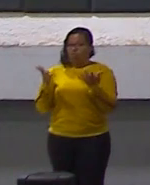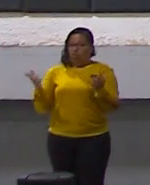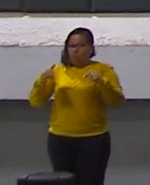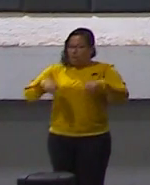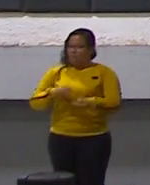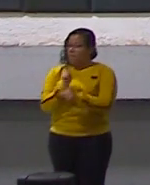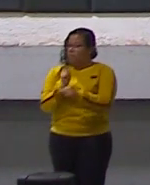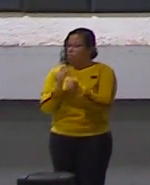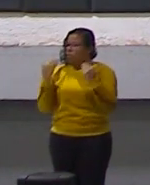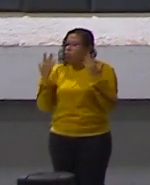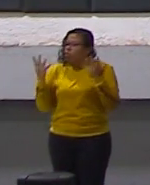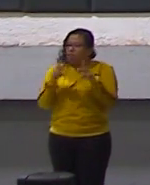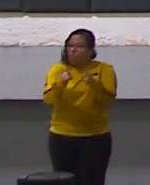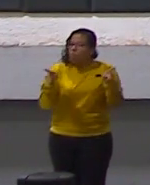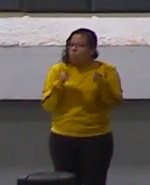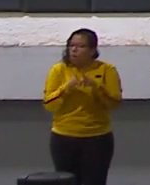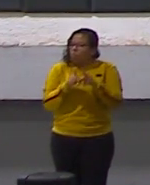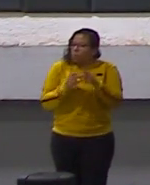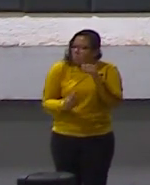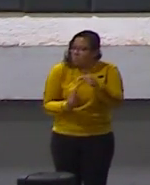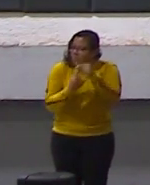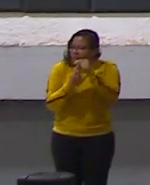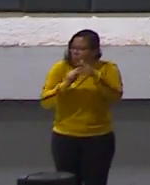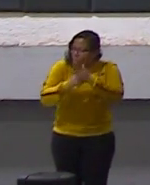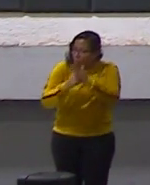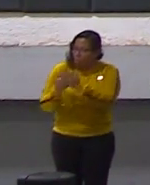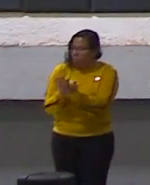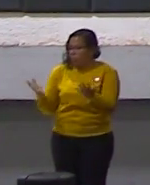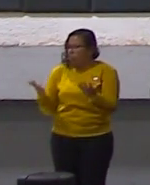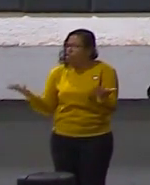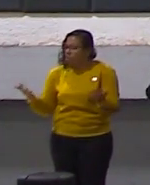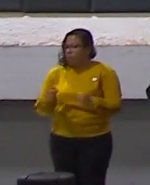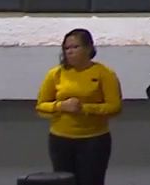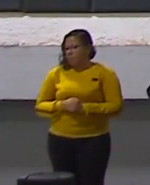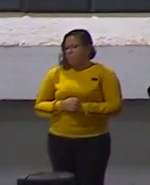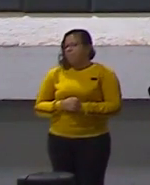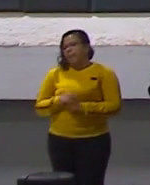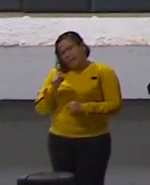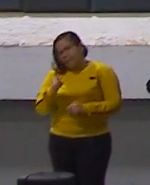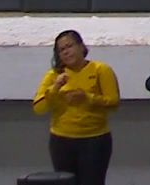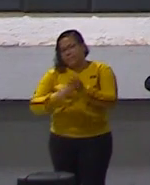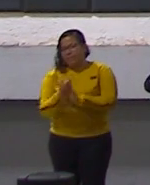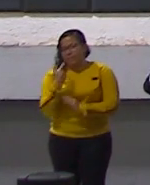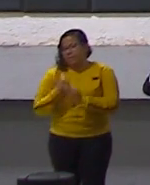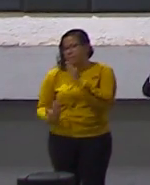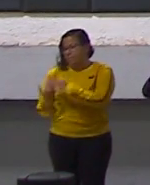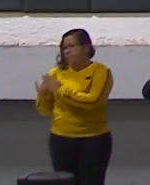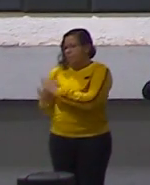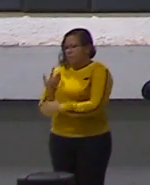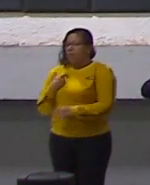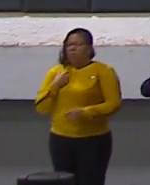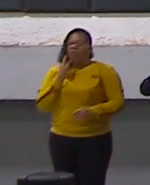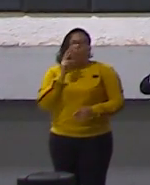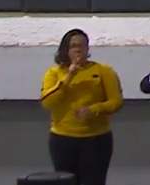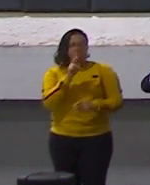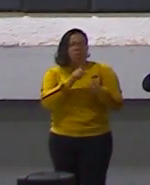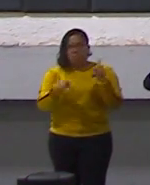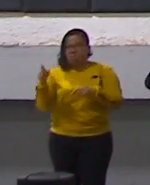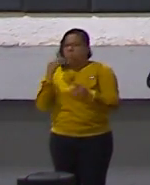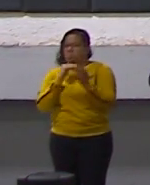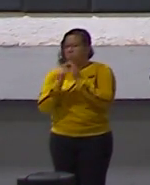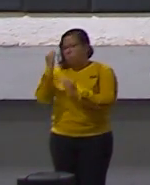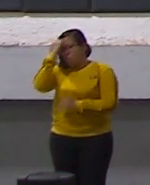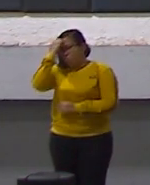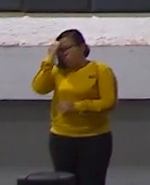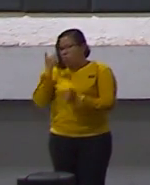la facultad de educación física entonces esa es una pequeña tarea vemos por allá profesores como rafael que ha